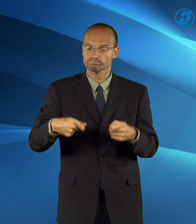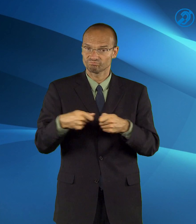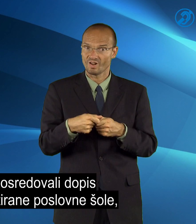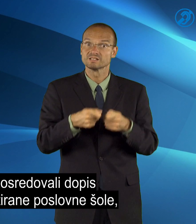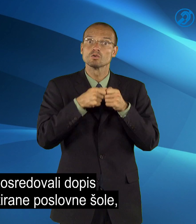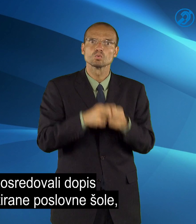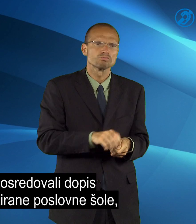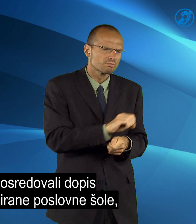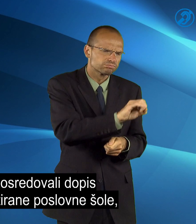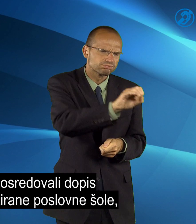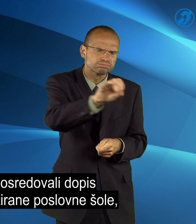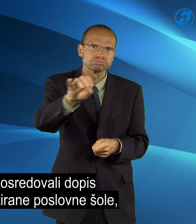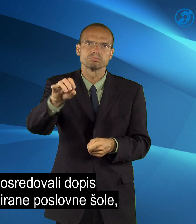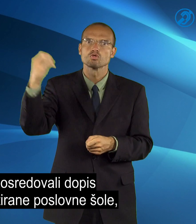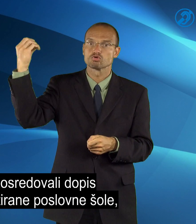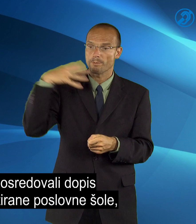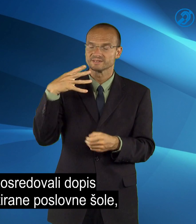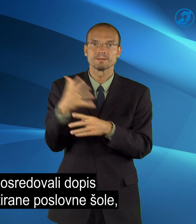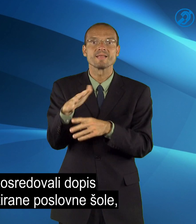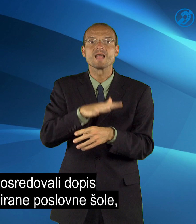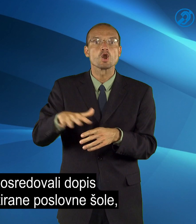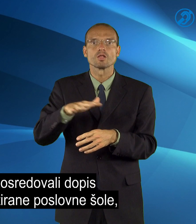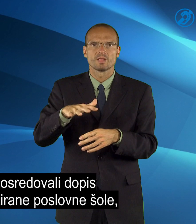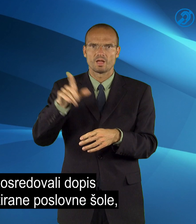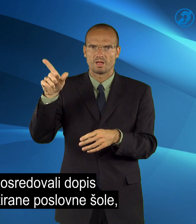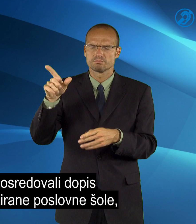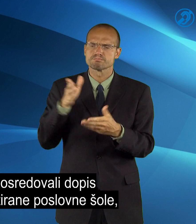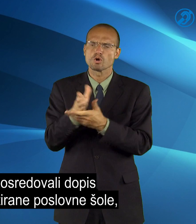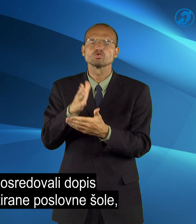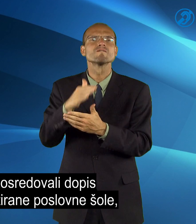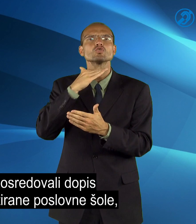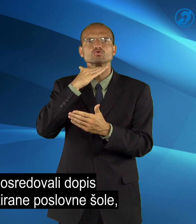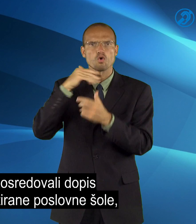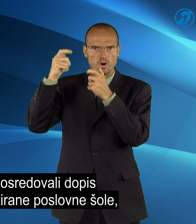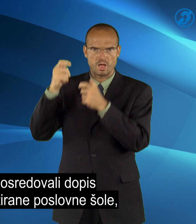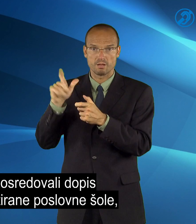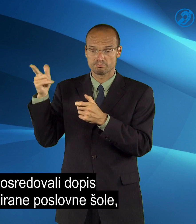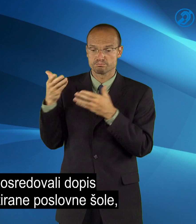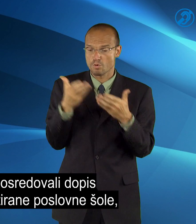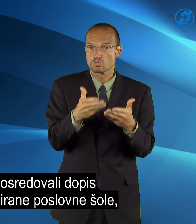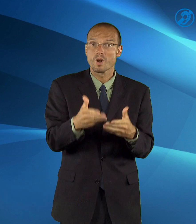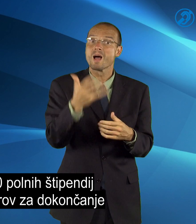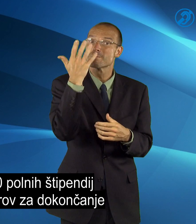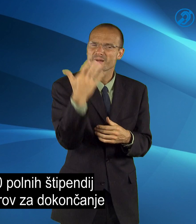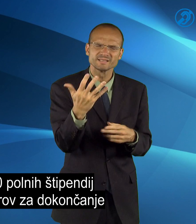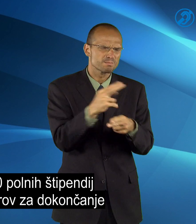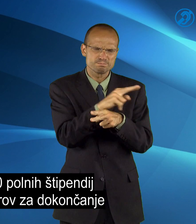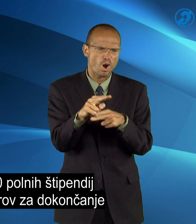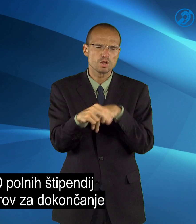V društva smo posredovali dopis mednarodne akreditirane poslovne šole, ki je ponudila 50 polnih štipendij